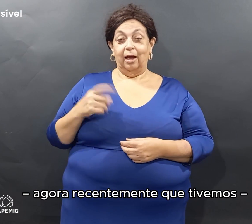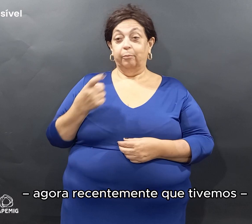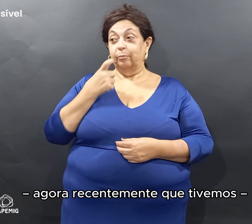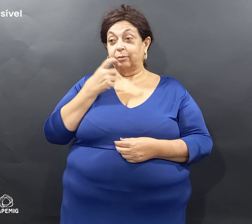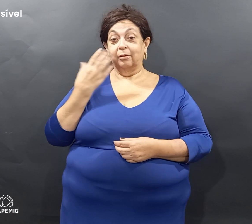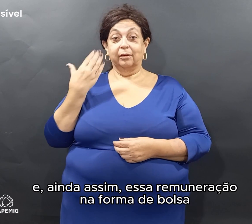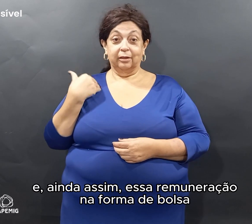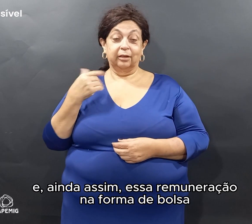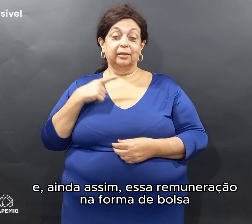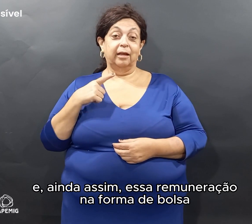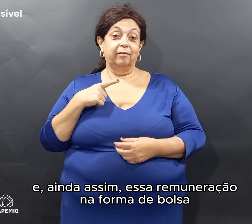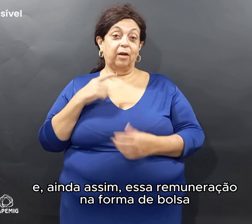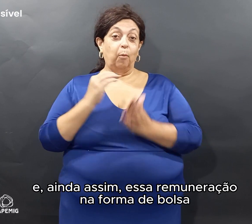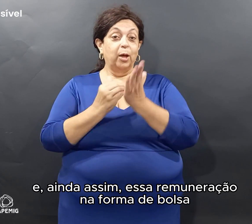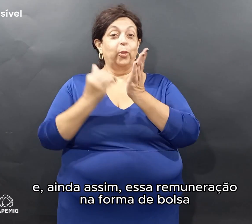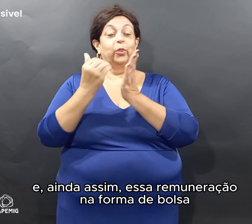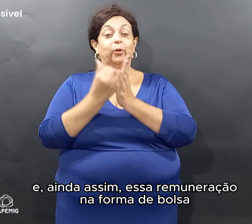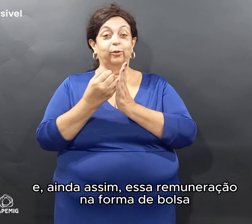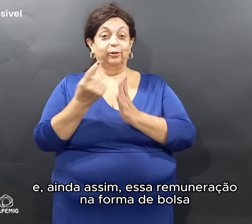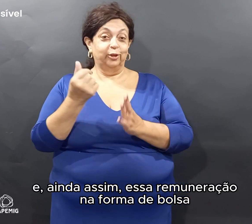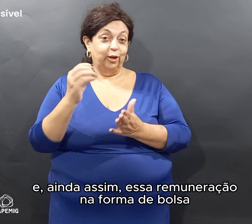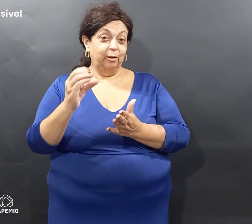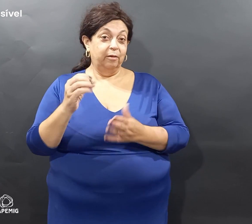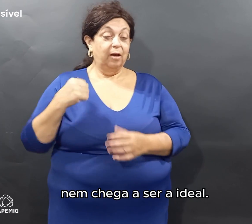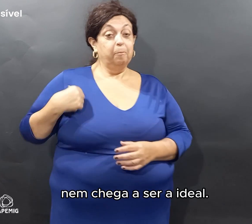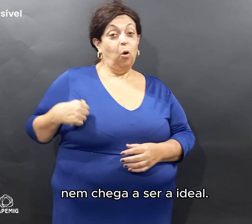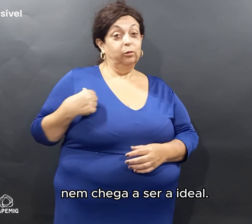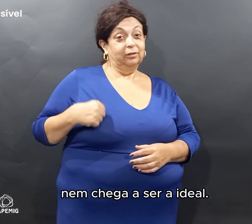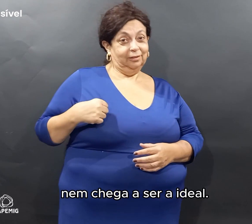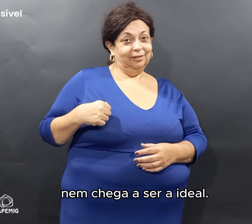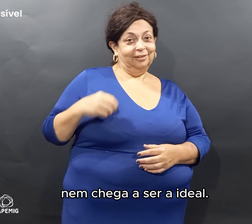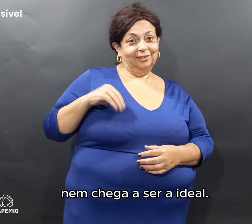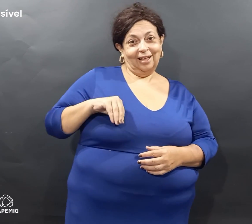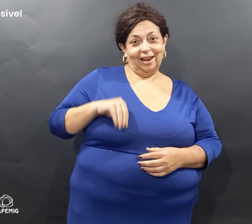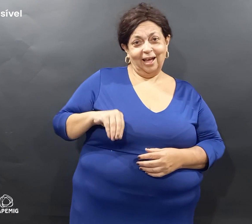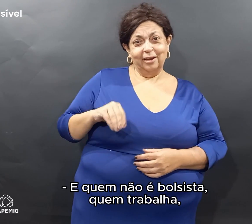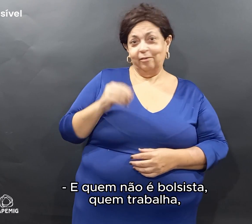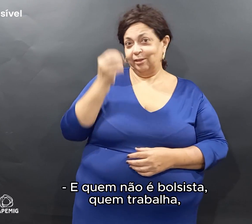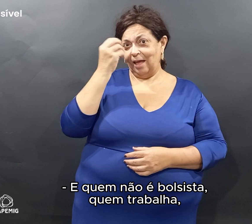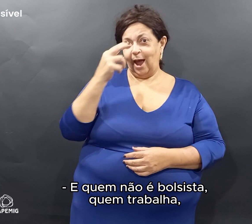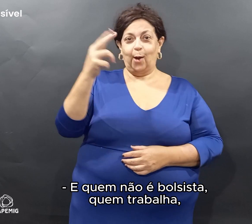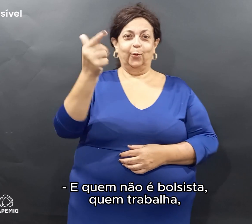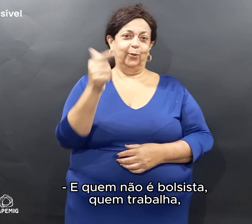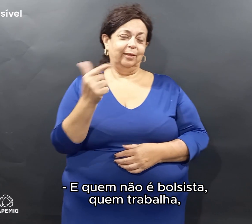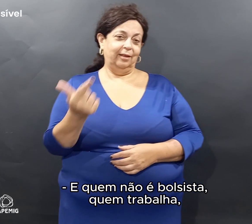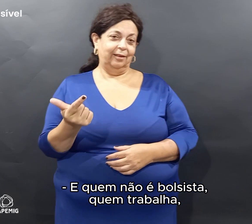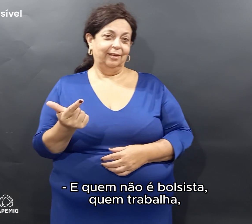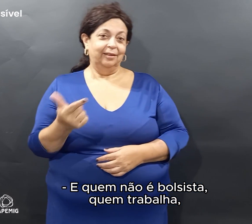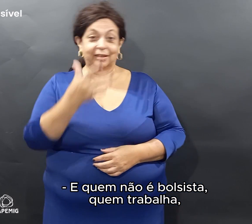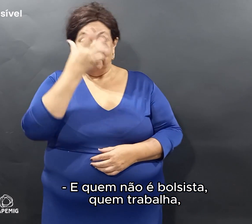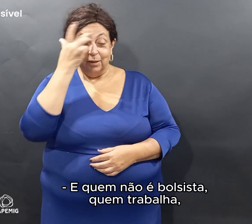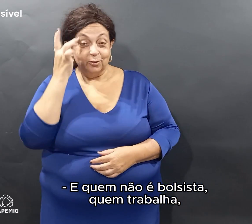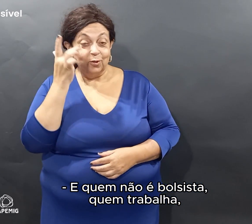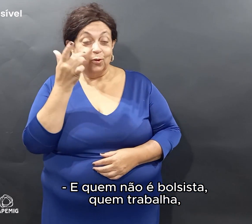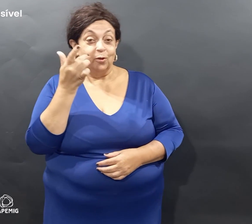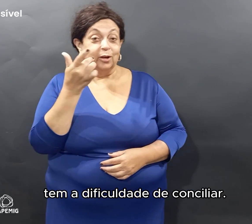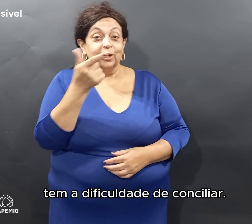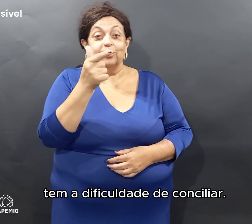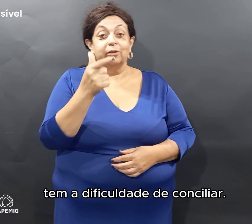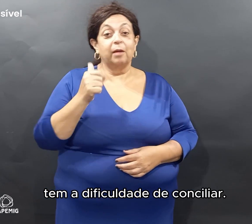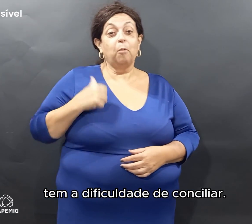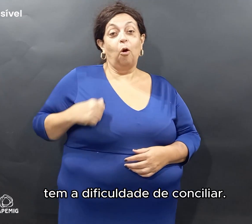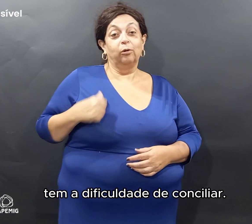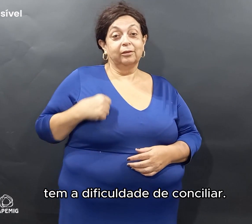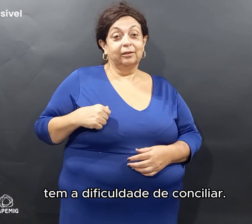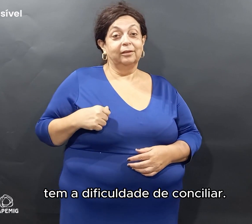que tivemos, e ainda assim essa remuneração na forma de bolsa nem chega a ser a ideal. E quem não é bolsista, quem trabalha, tem